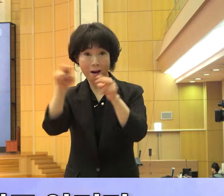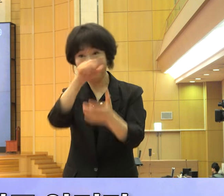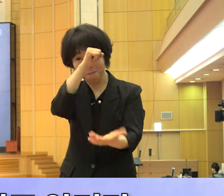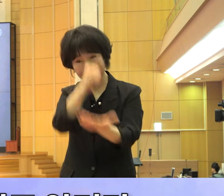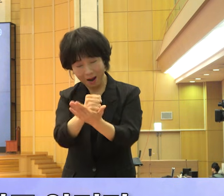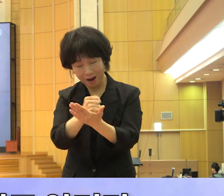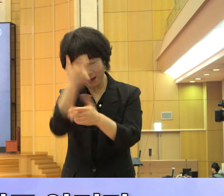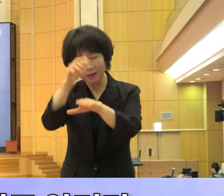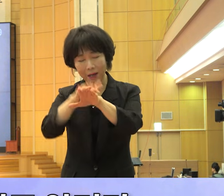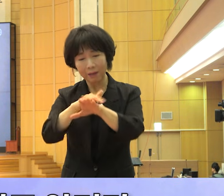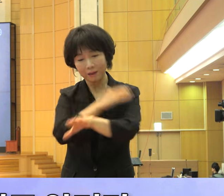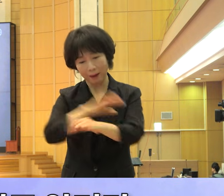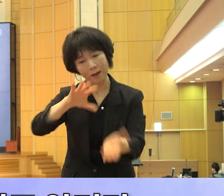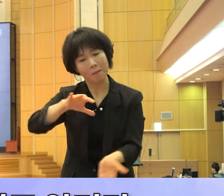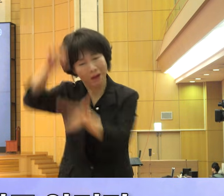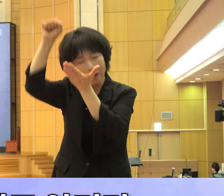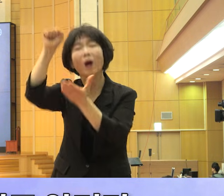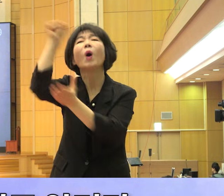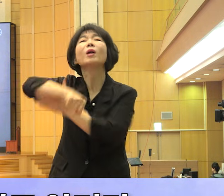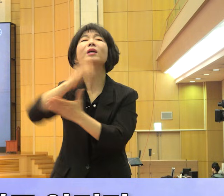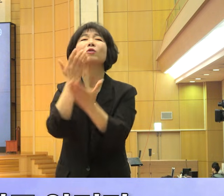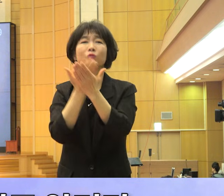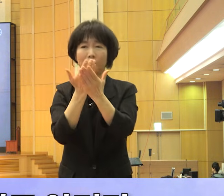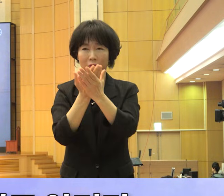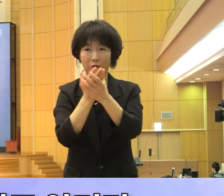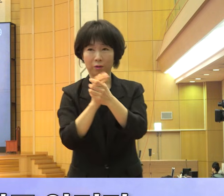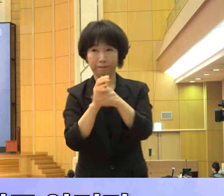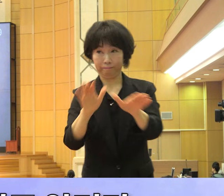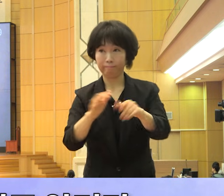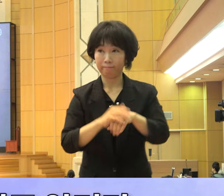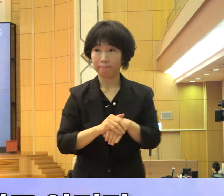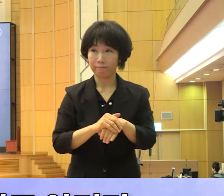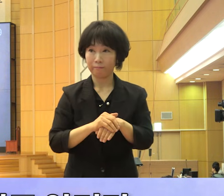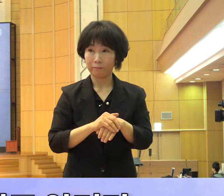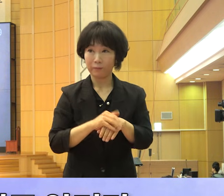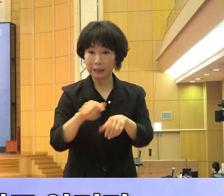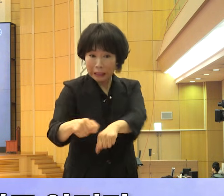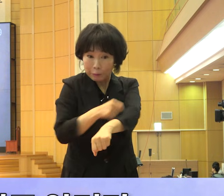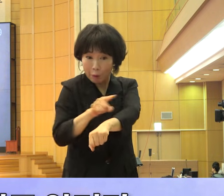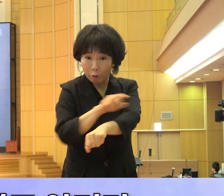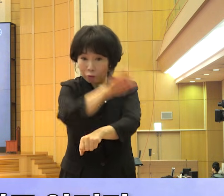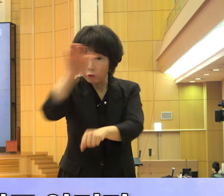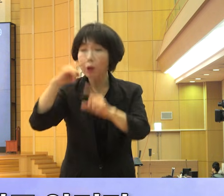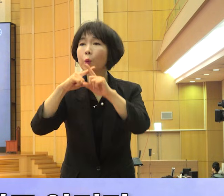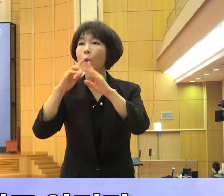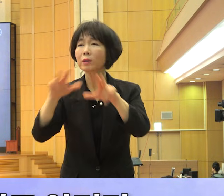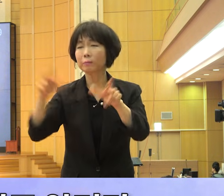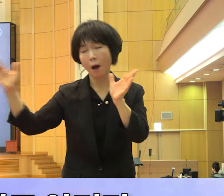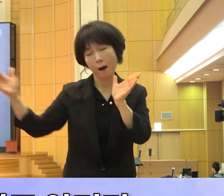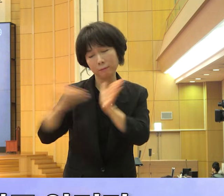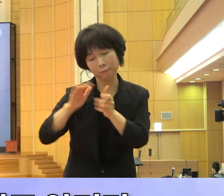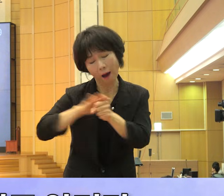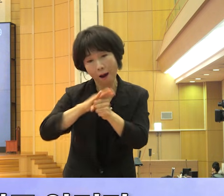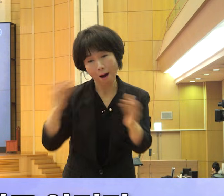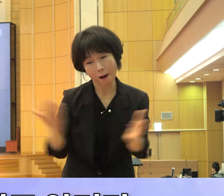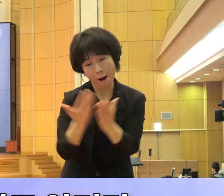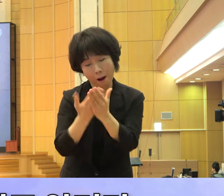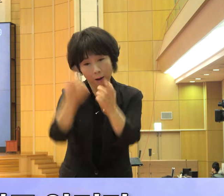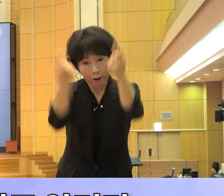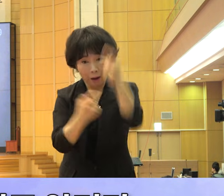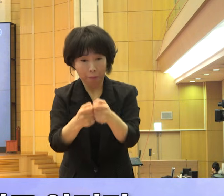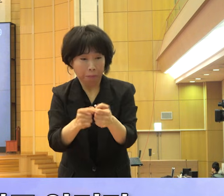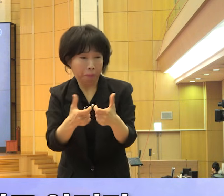산제사 영적 예배가 되게 주님 허락하여 주옵소서. 아버지 하나님, 특별히 몸된 자를 사랑하셔서 이와 같이 부흥 발전케